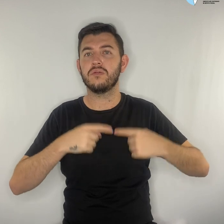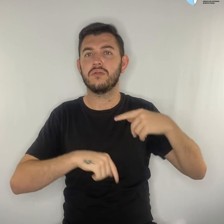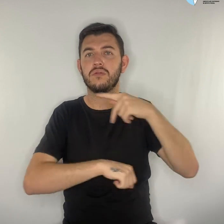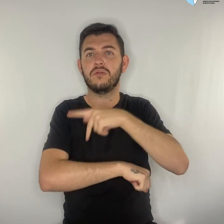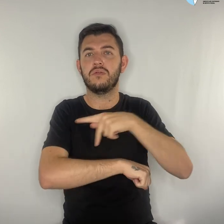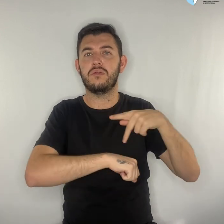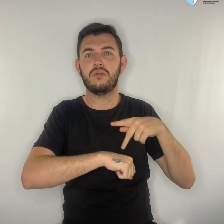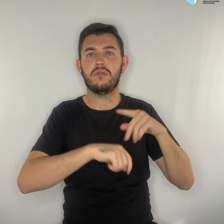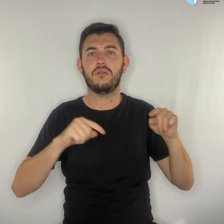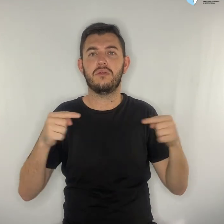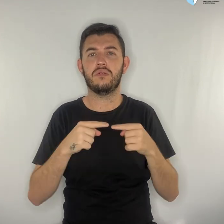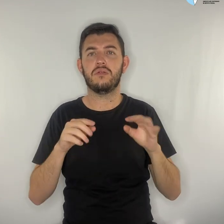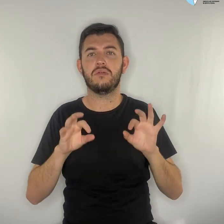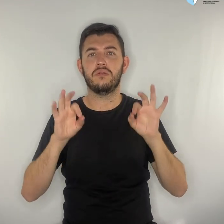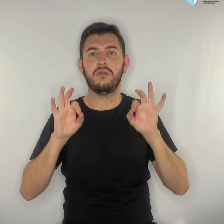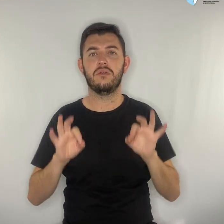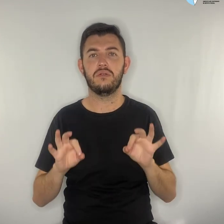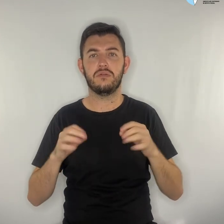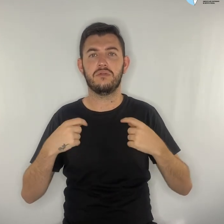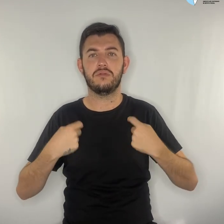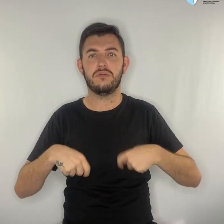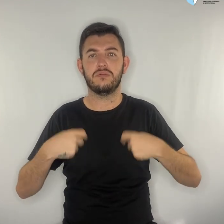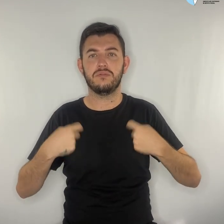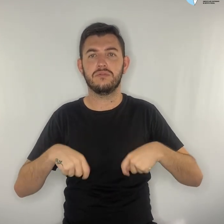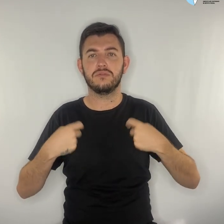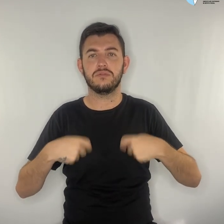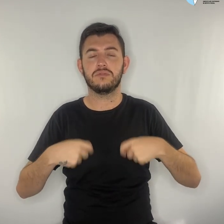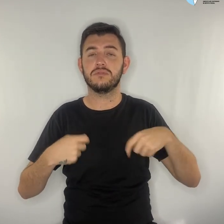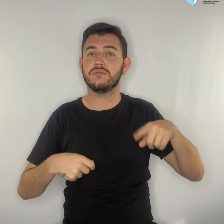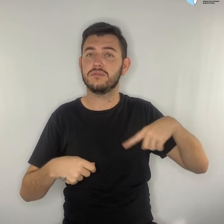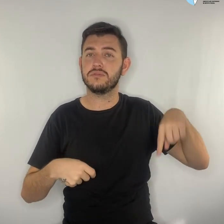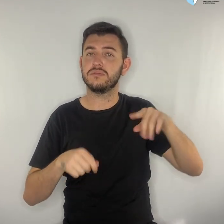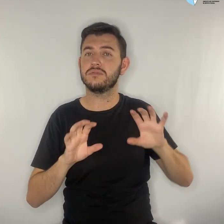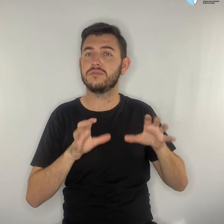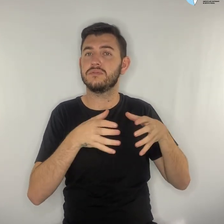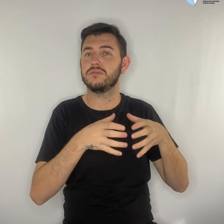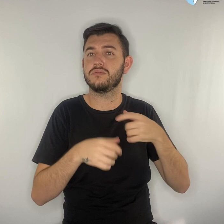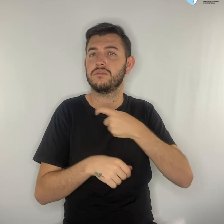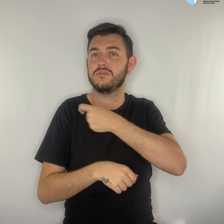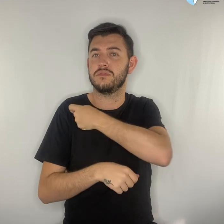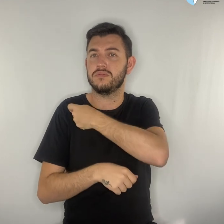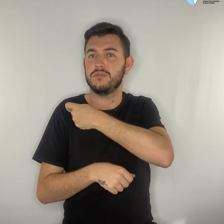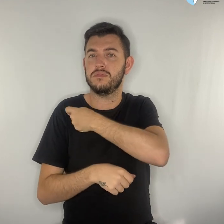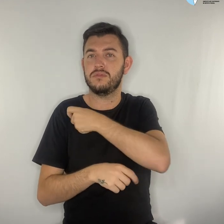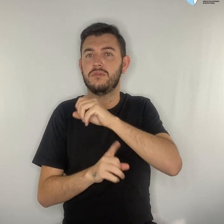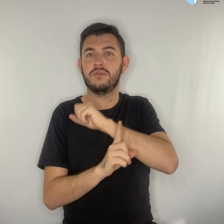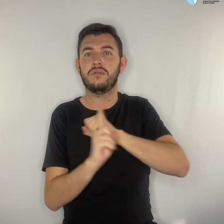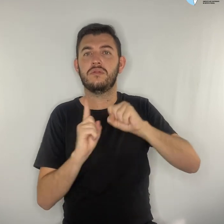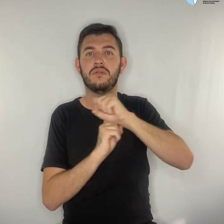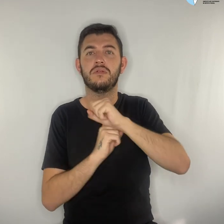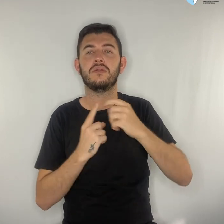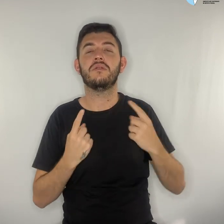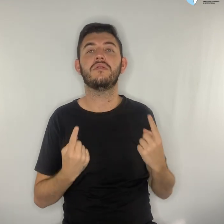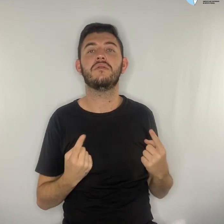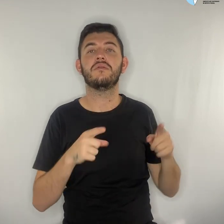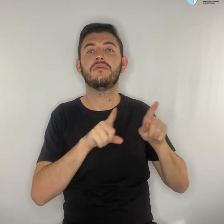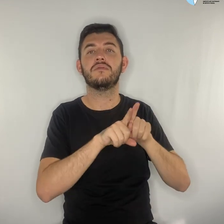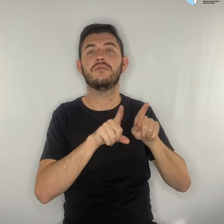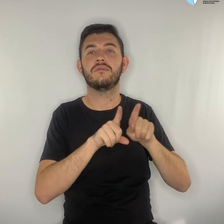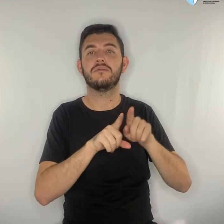corresponde às necessidades dos estudantes e da sociedade e valorização dos profissionais